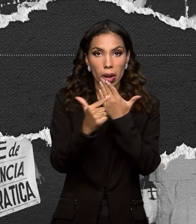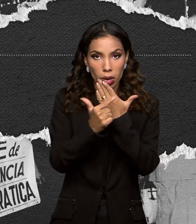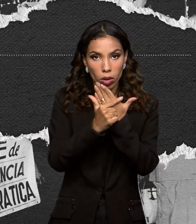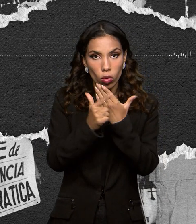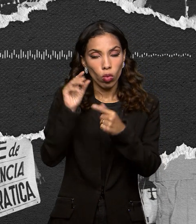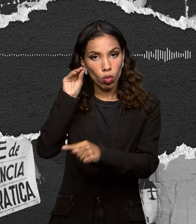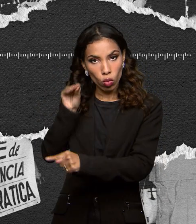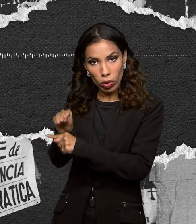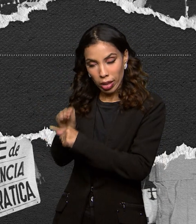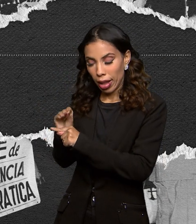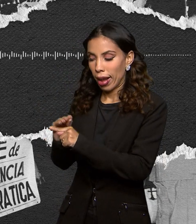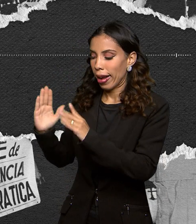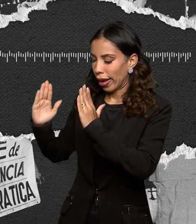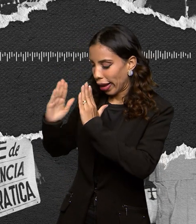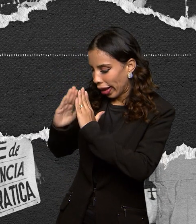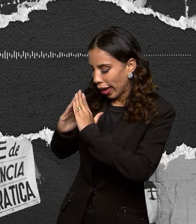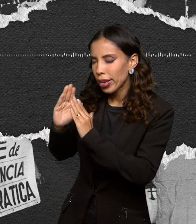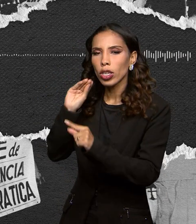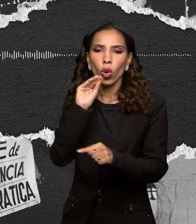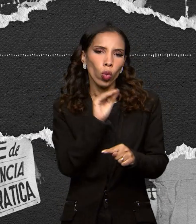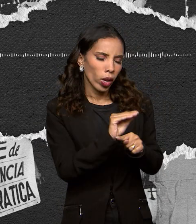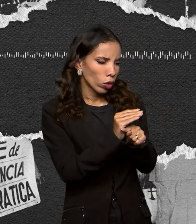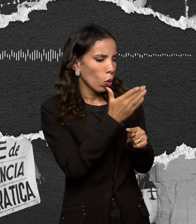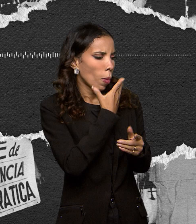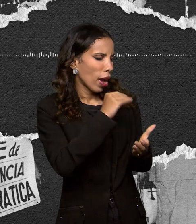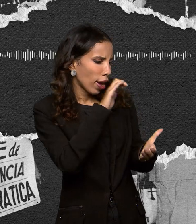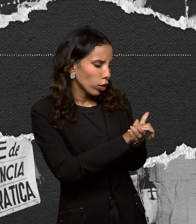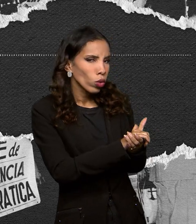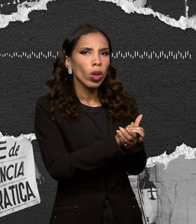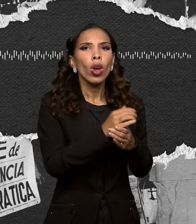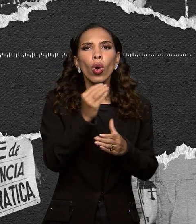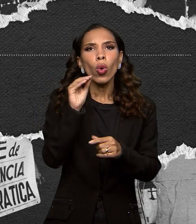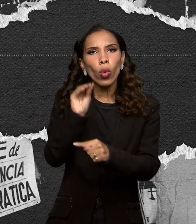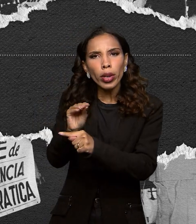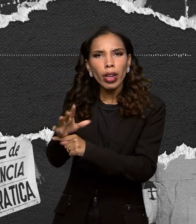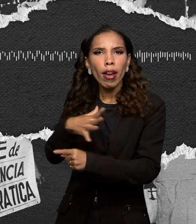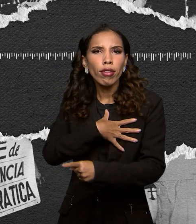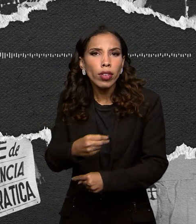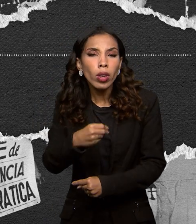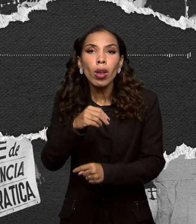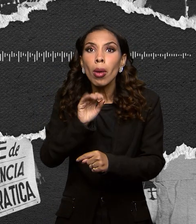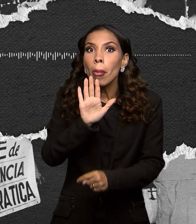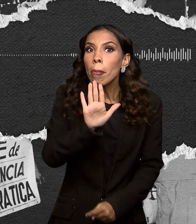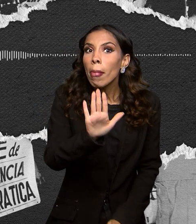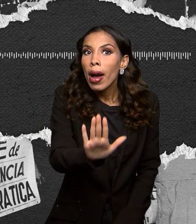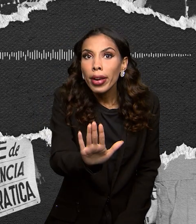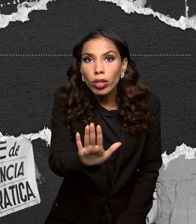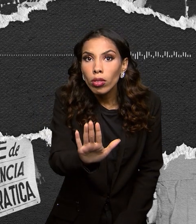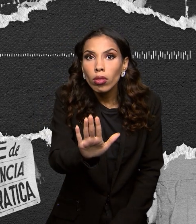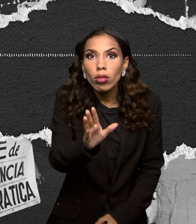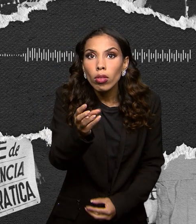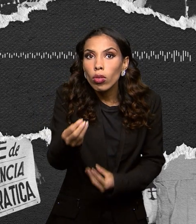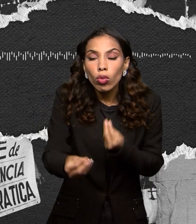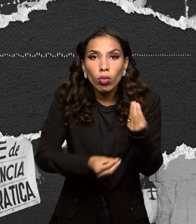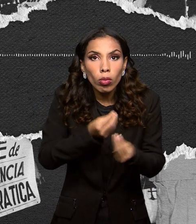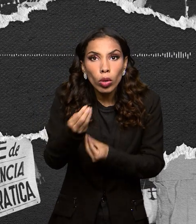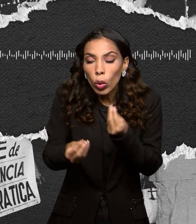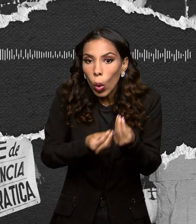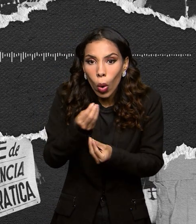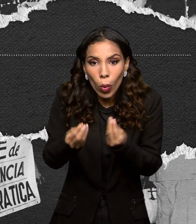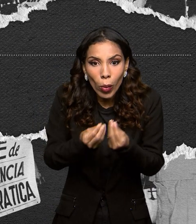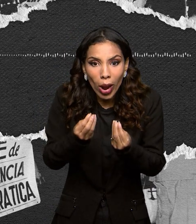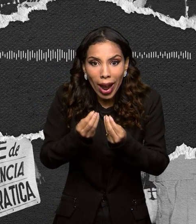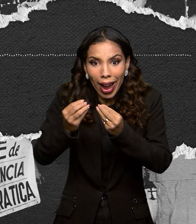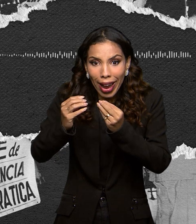é cuidar da casa, cuidar do marido, cuidar dos filhos, mas como justamente